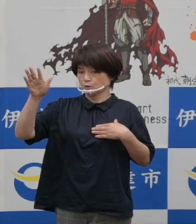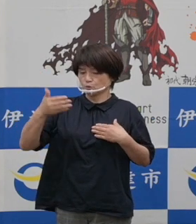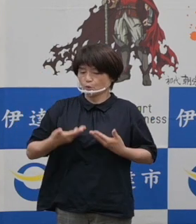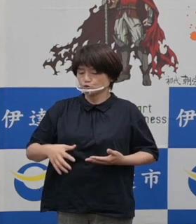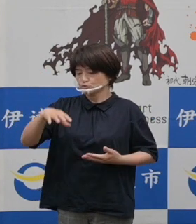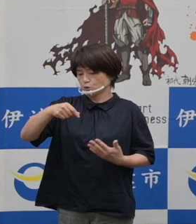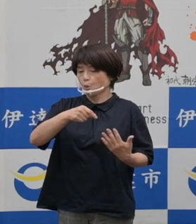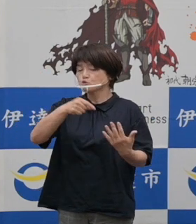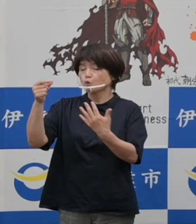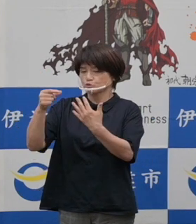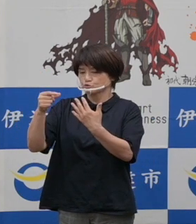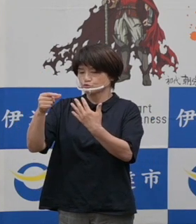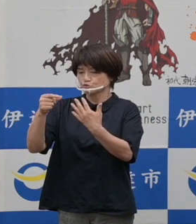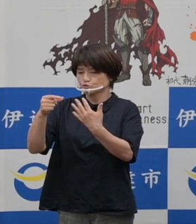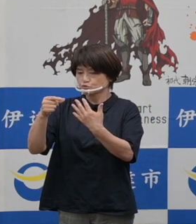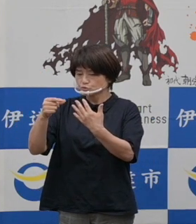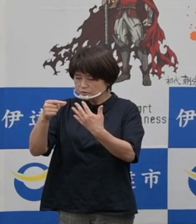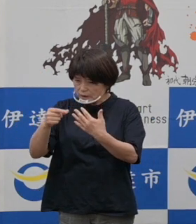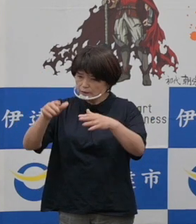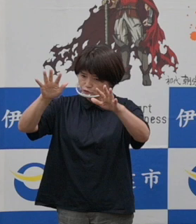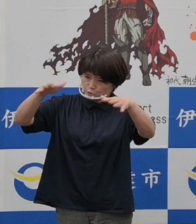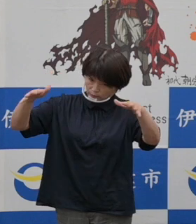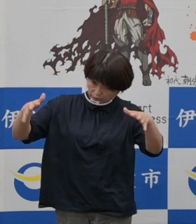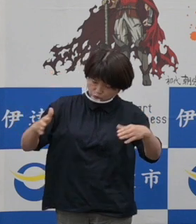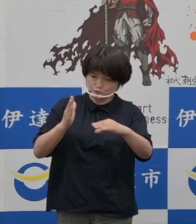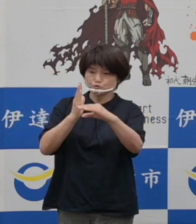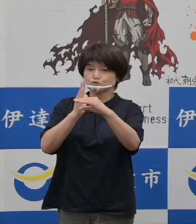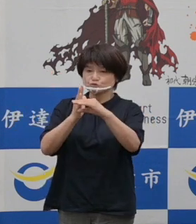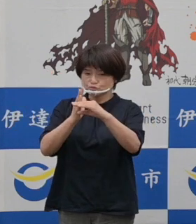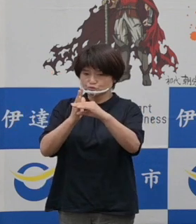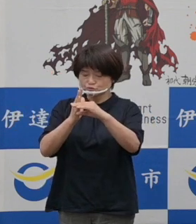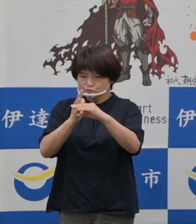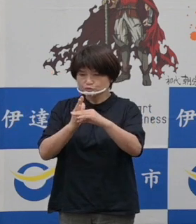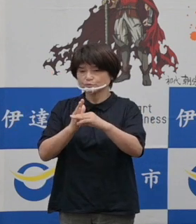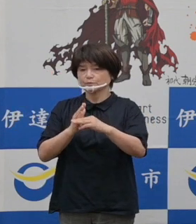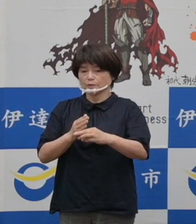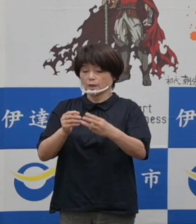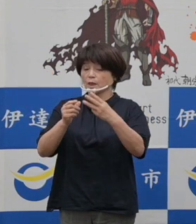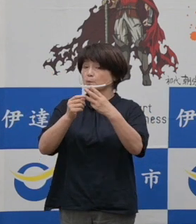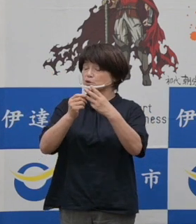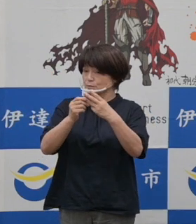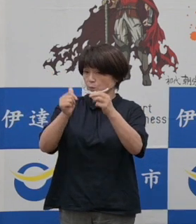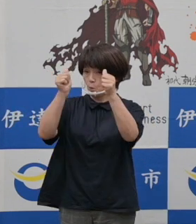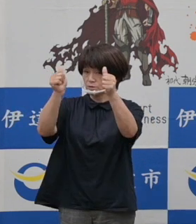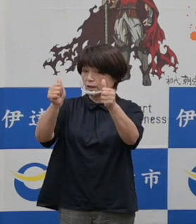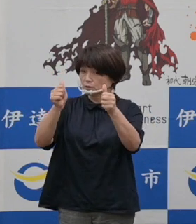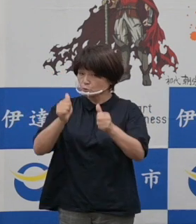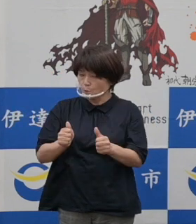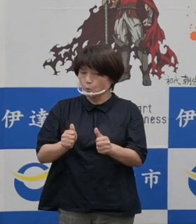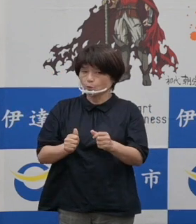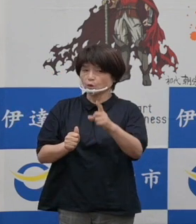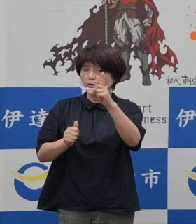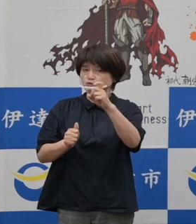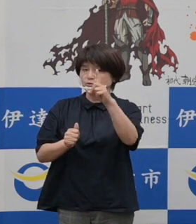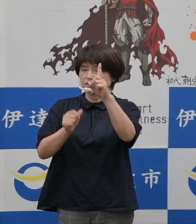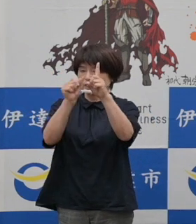で納税を募っておりますが、3つ目のポータルサイトを11月下旬に構築を